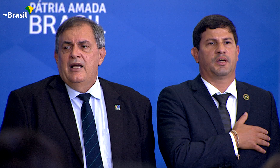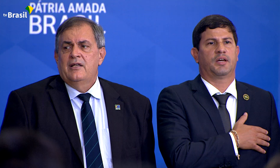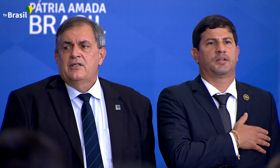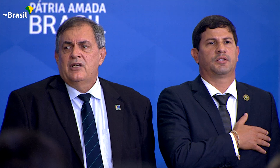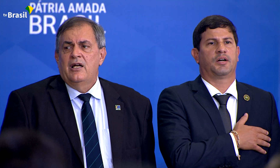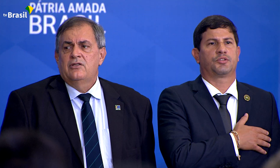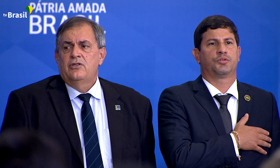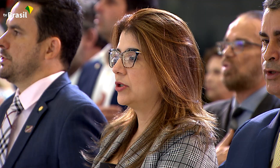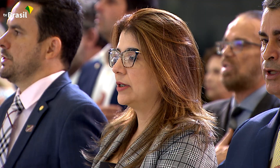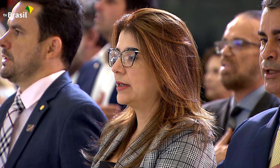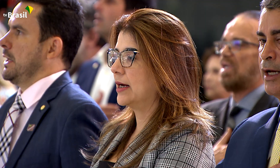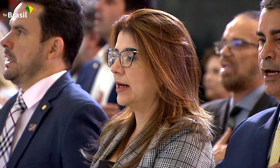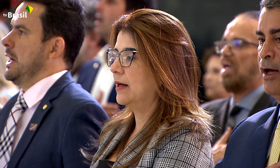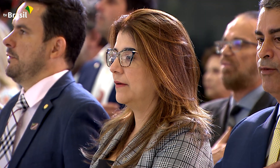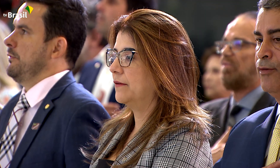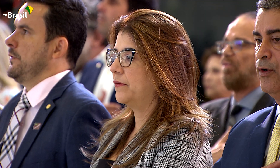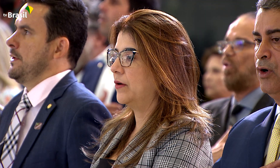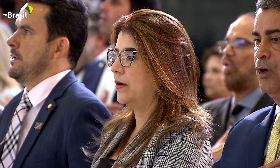o